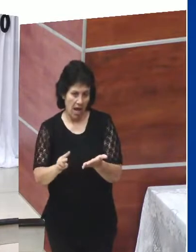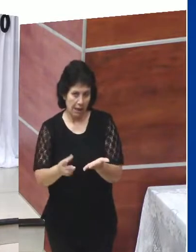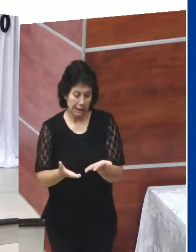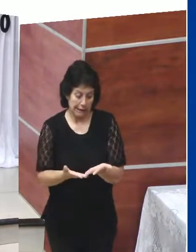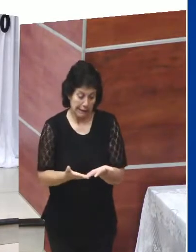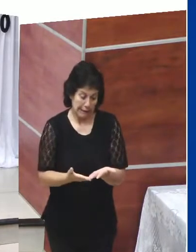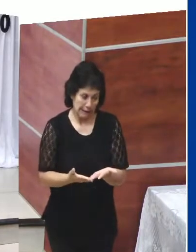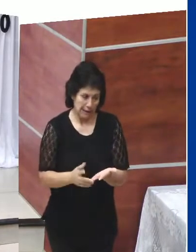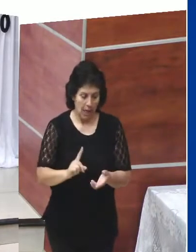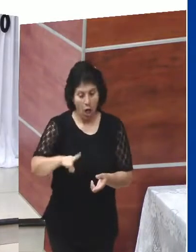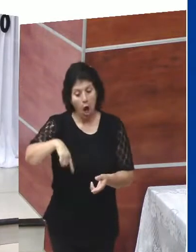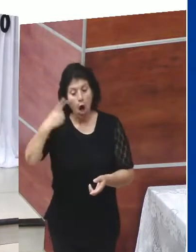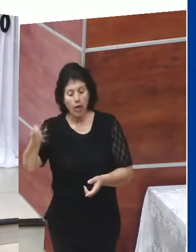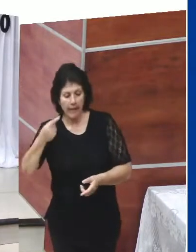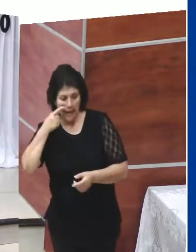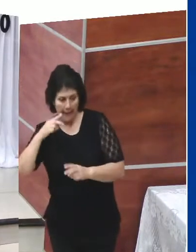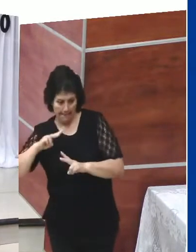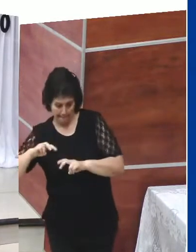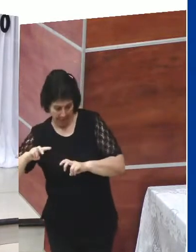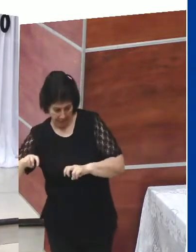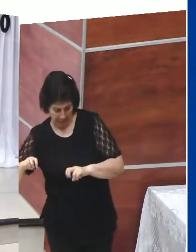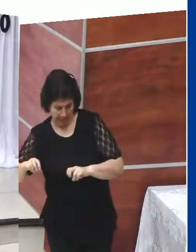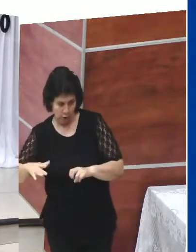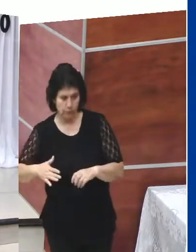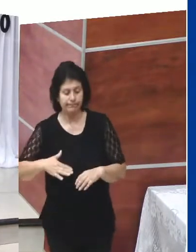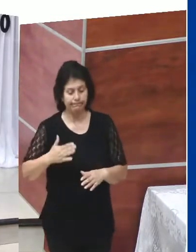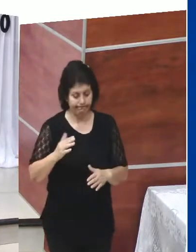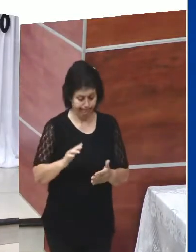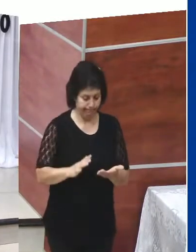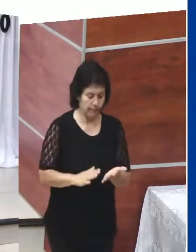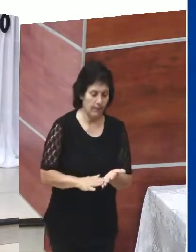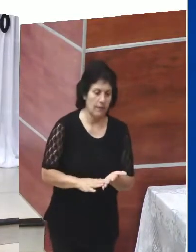Ahora, una investigación que se hizo un par de años después